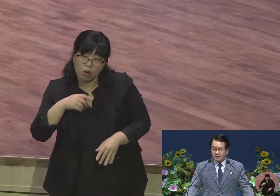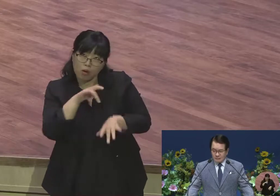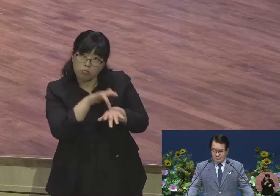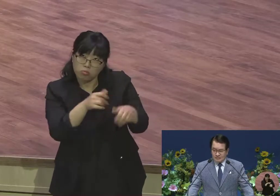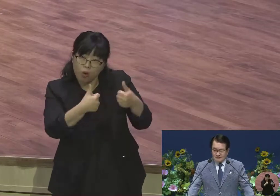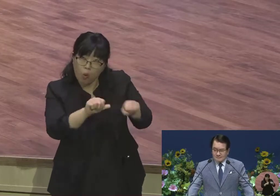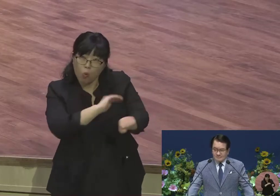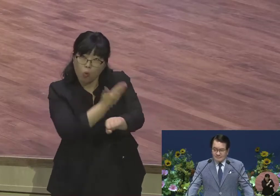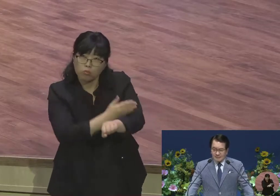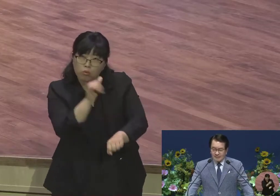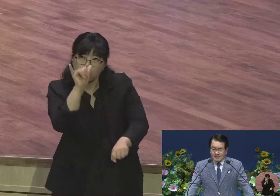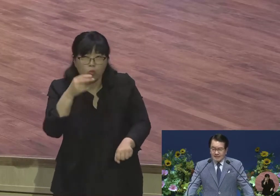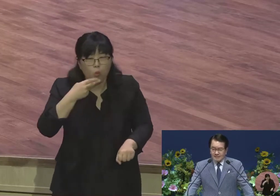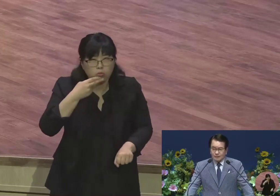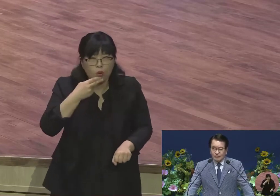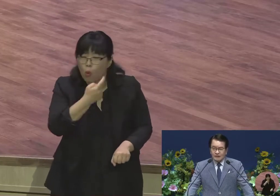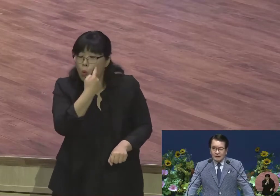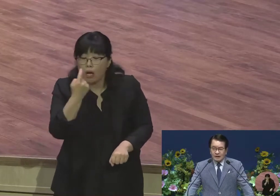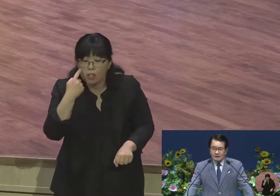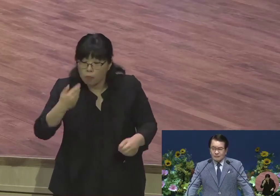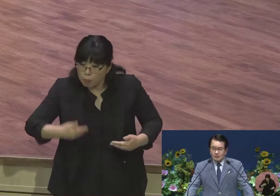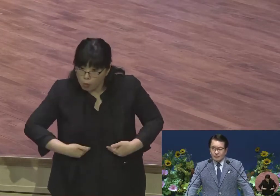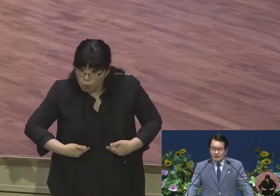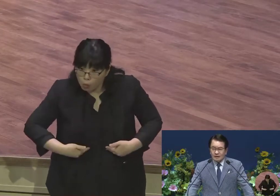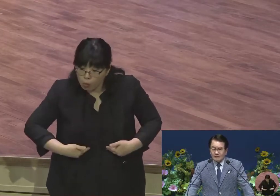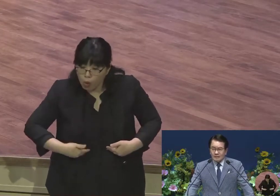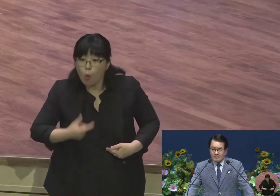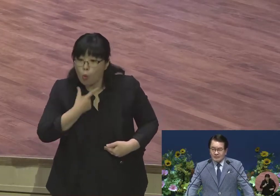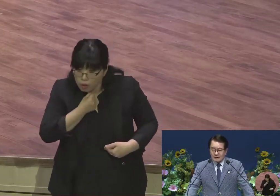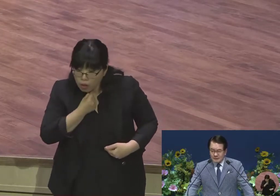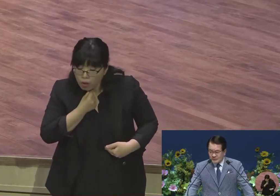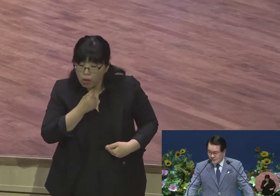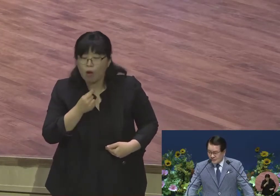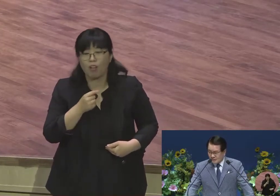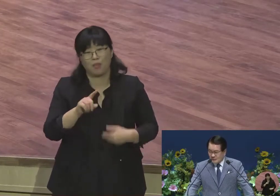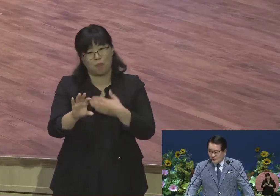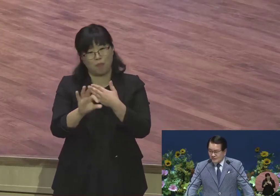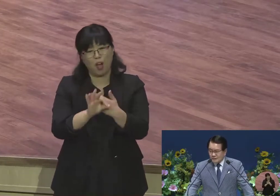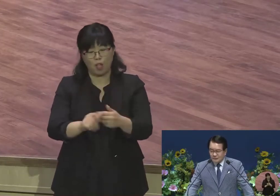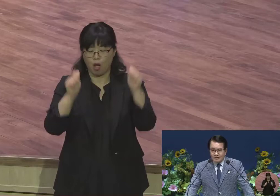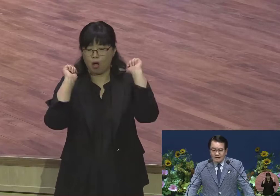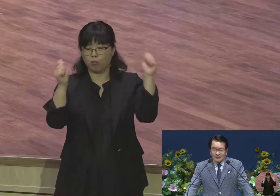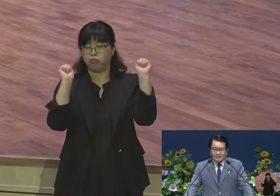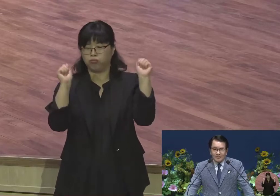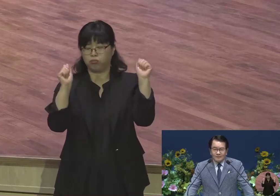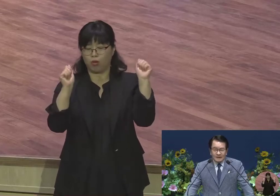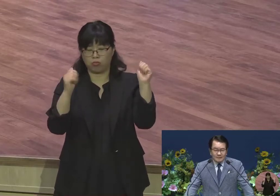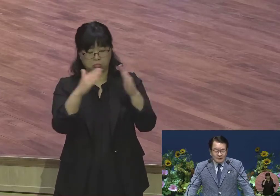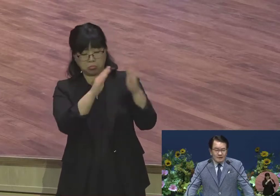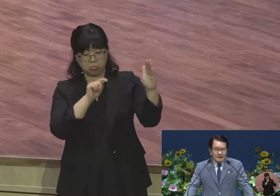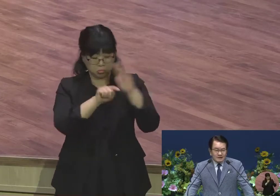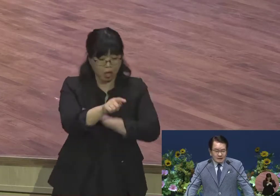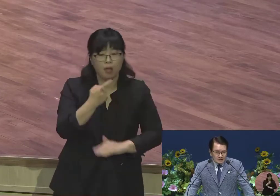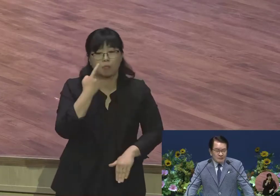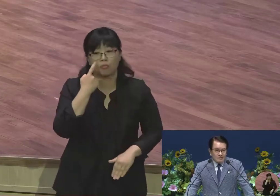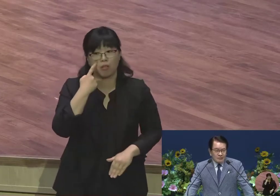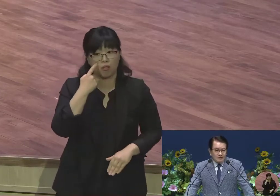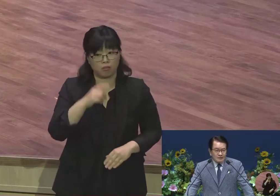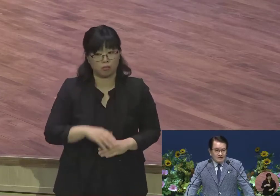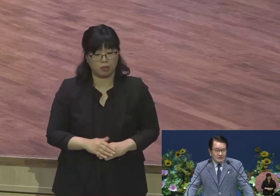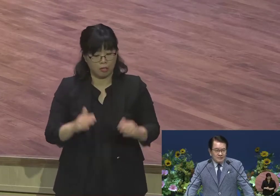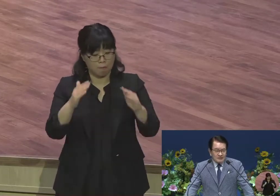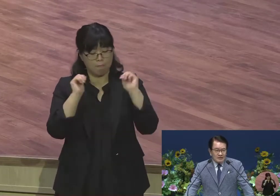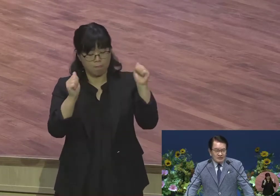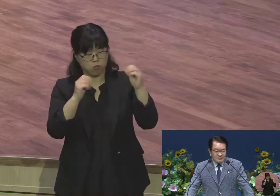금방 확인할 수 있어요. 무속힘 따라가서 무속힘 겁나면 잡힌 거고 무속힘 보금전하면 잡은